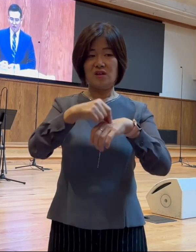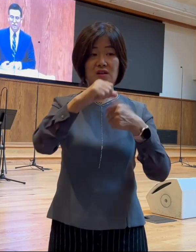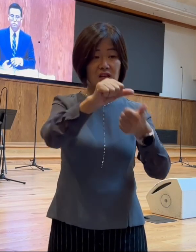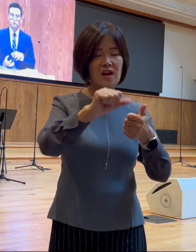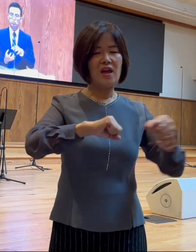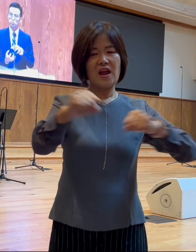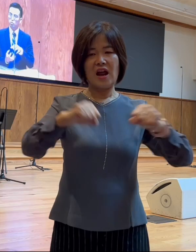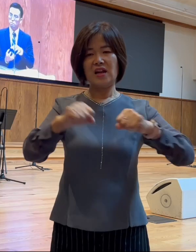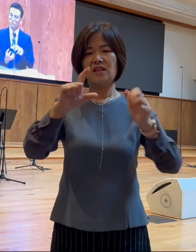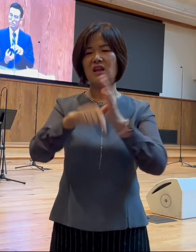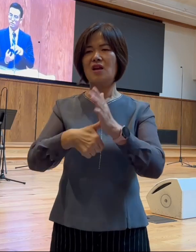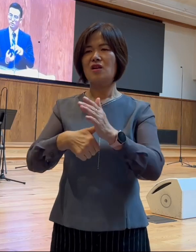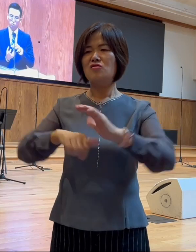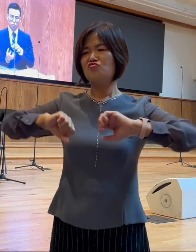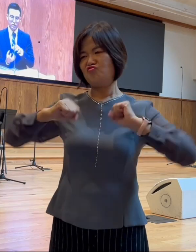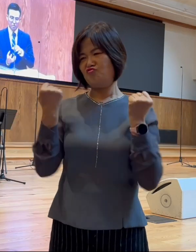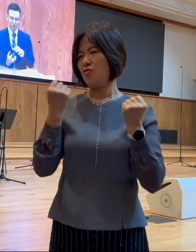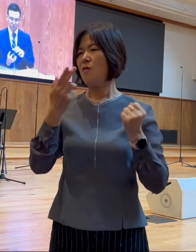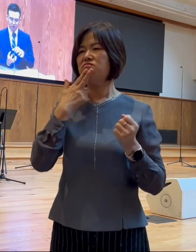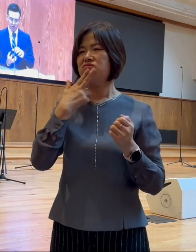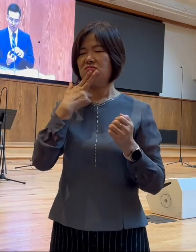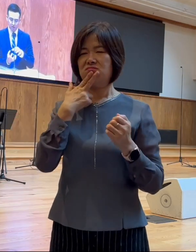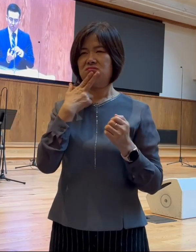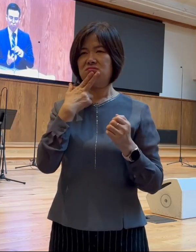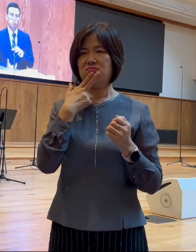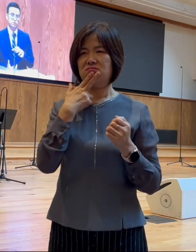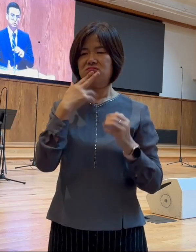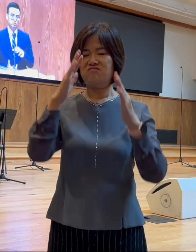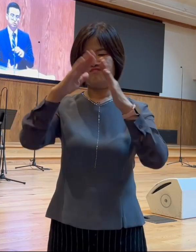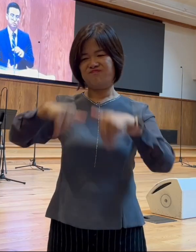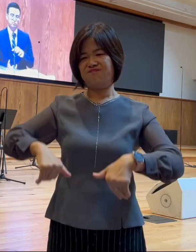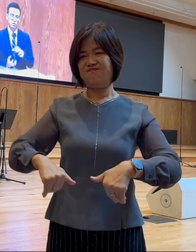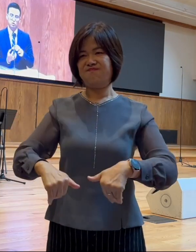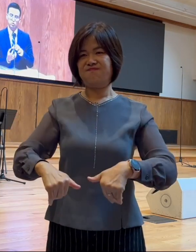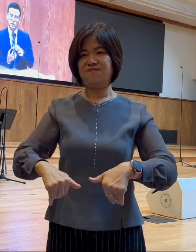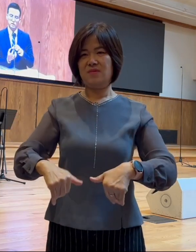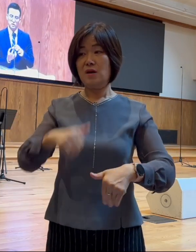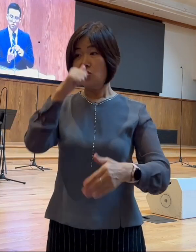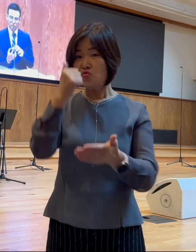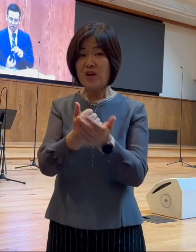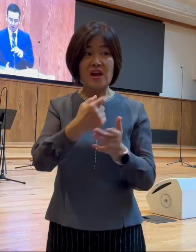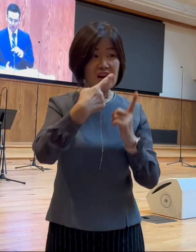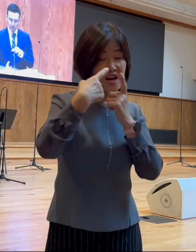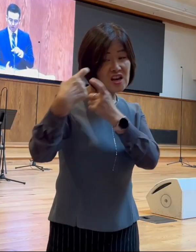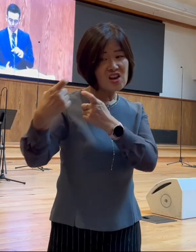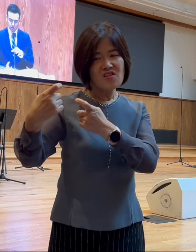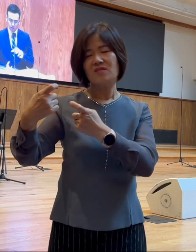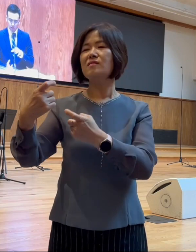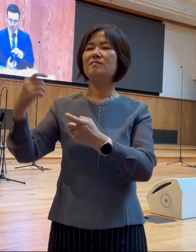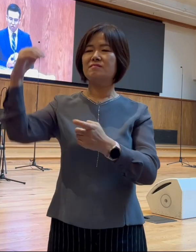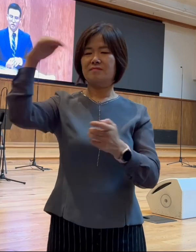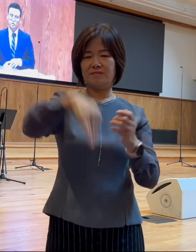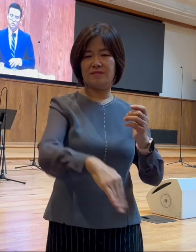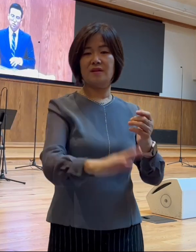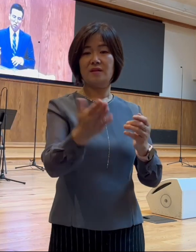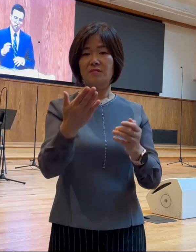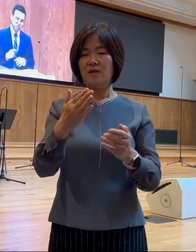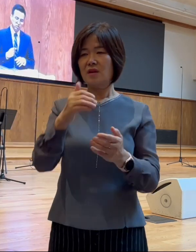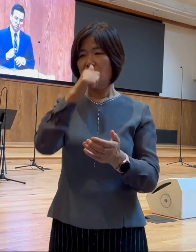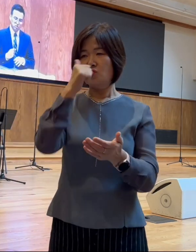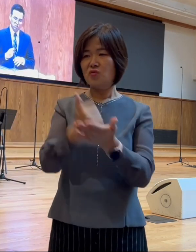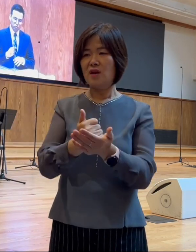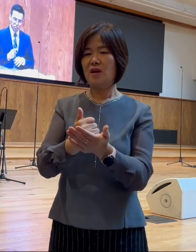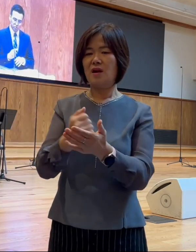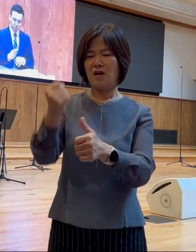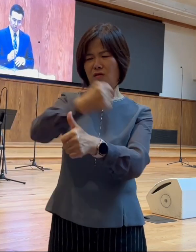때 이 순종의 파트, 이 오베이의 파트가 무너지는 거예요. 죄에 끌려 내려가는 거예요. 죄가 이거를